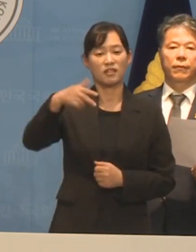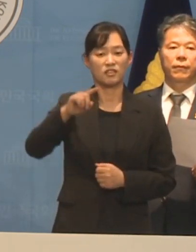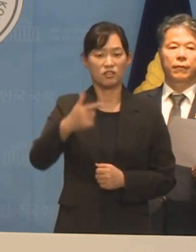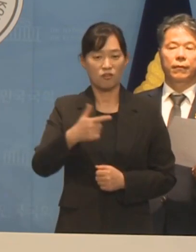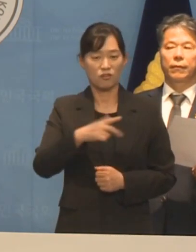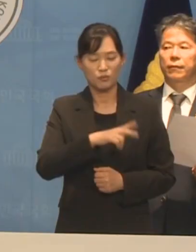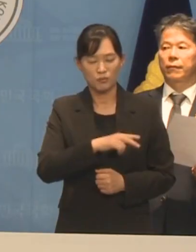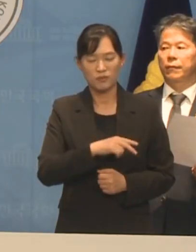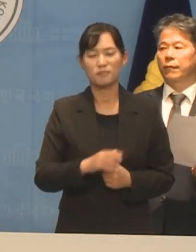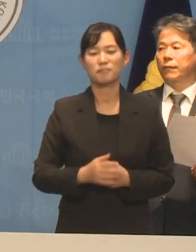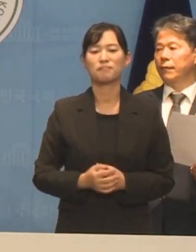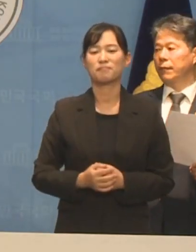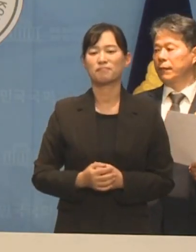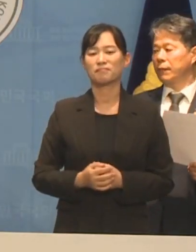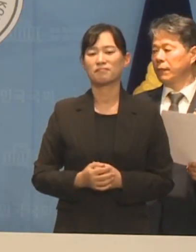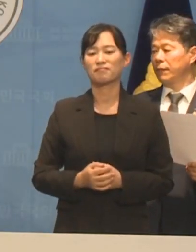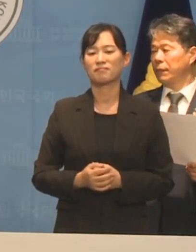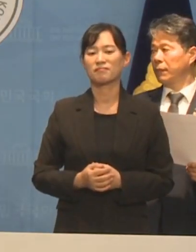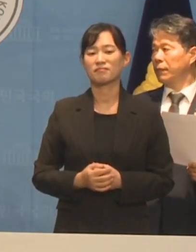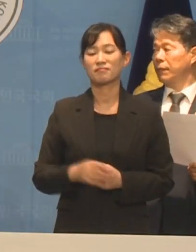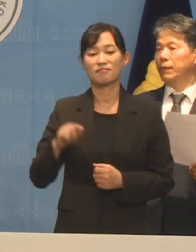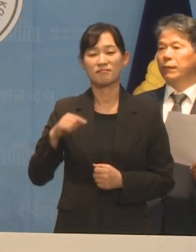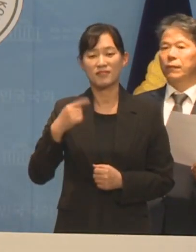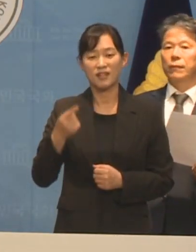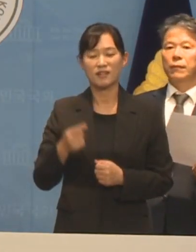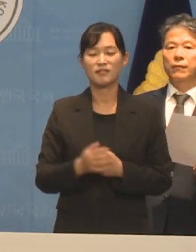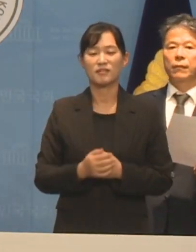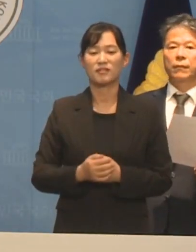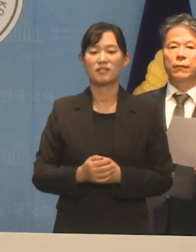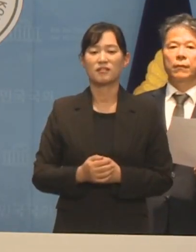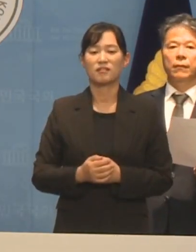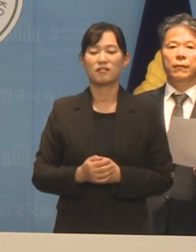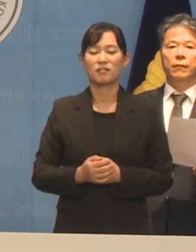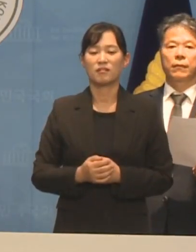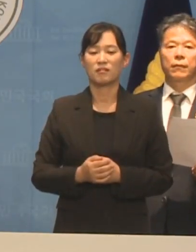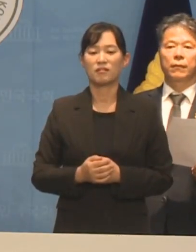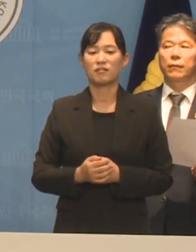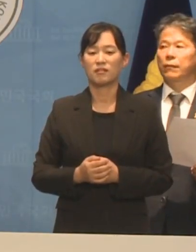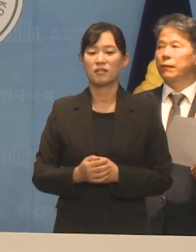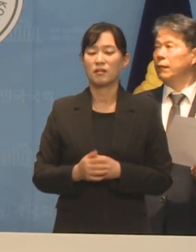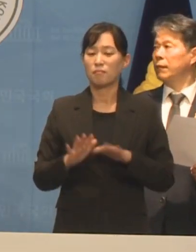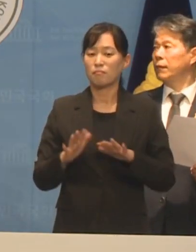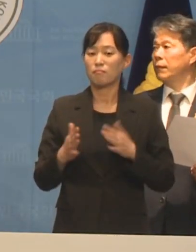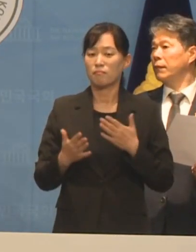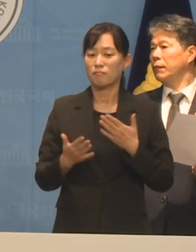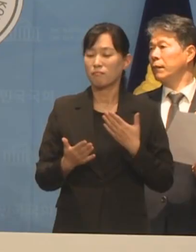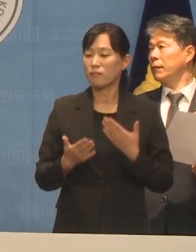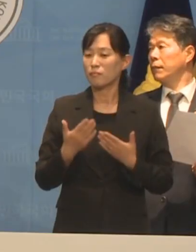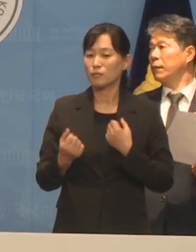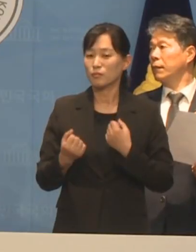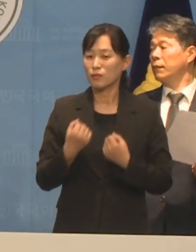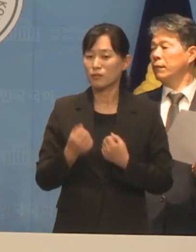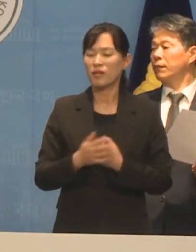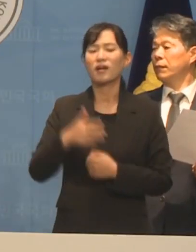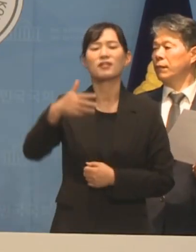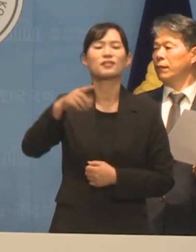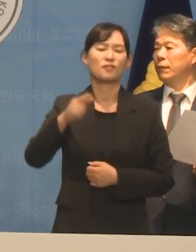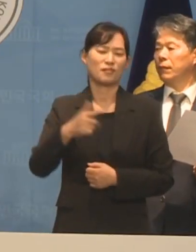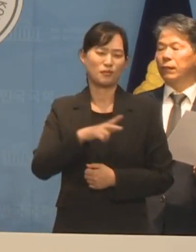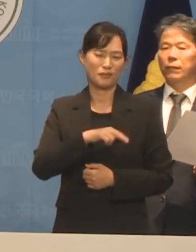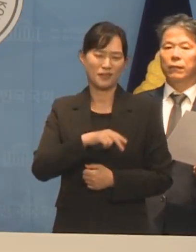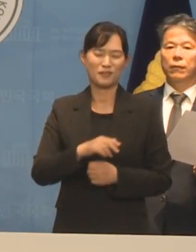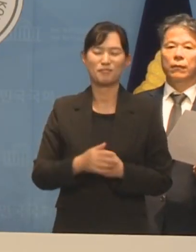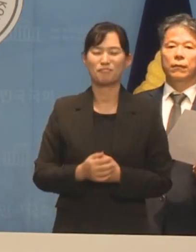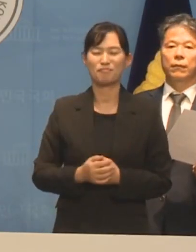전진숙 의원님, 그다음에 그 전북 의원으로서 또 도와주기 위해서 네? 천준호 의원님,